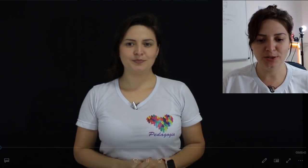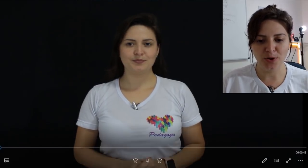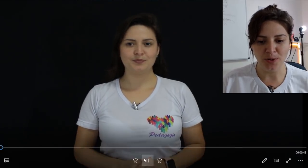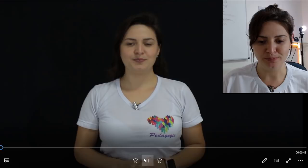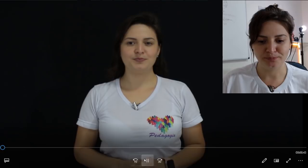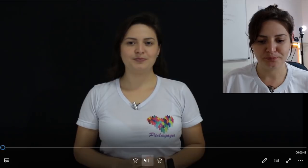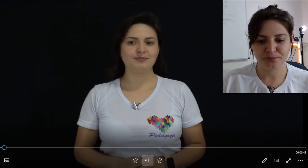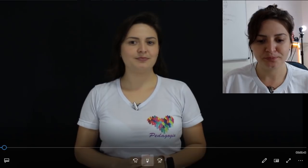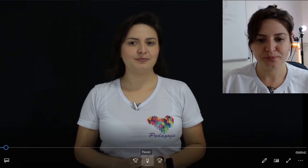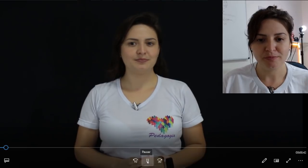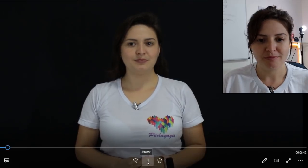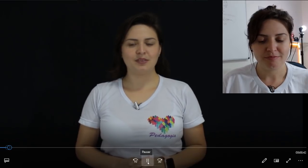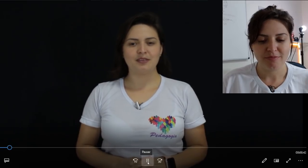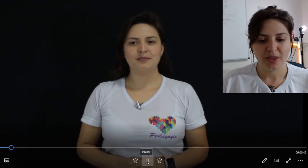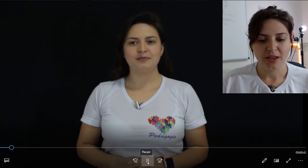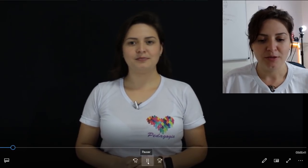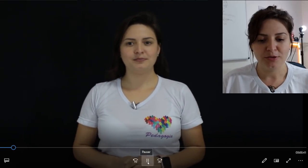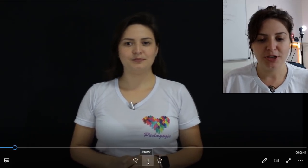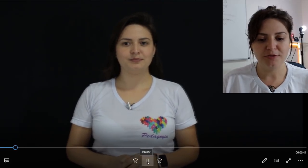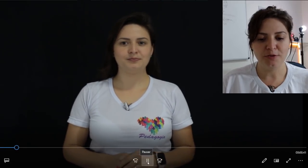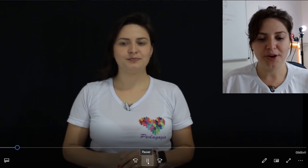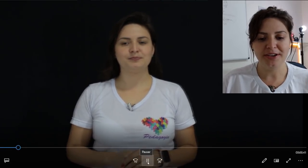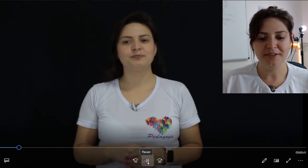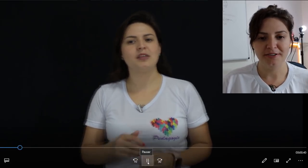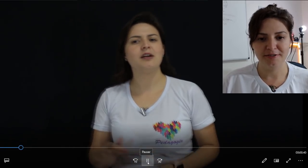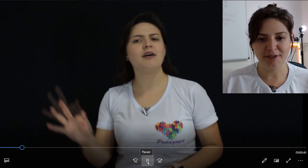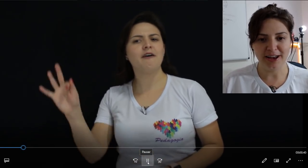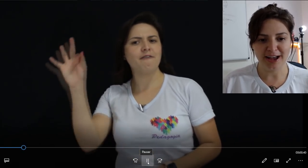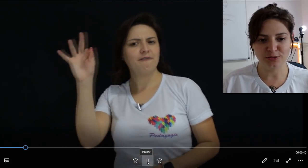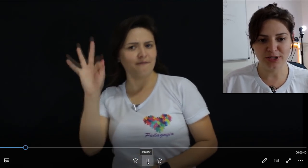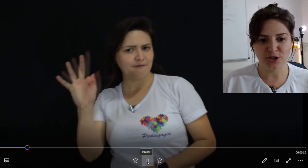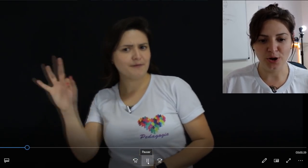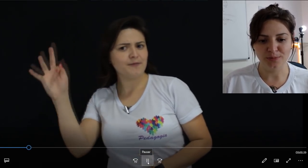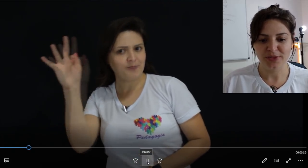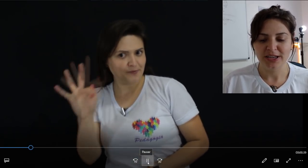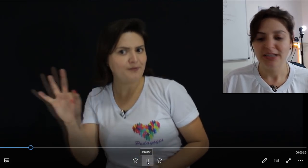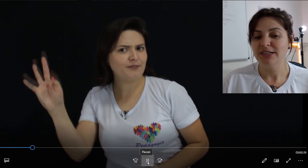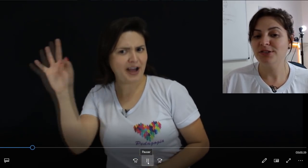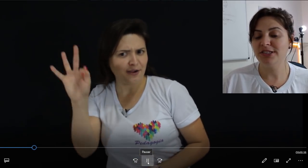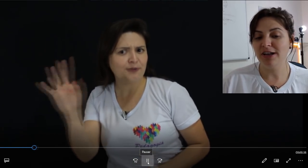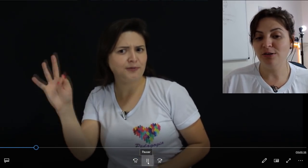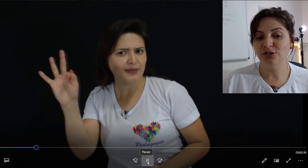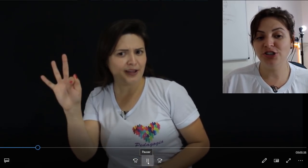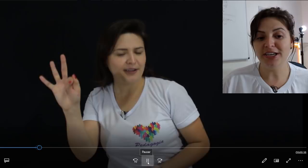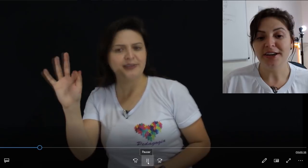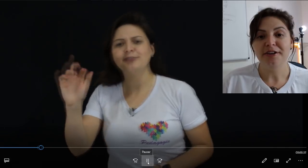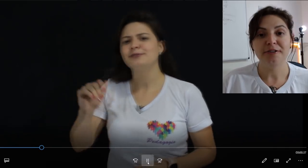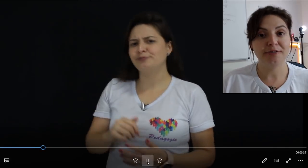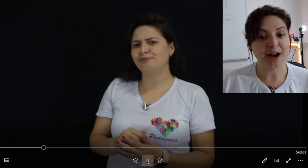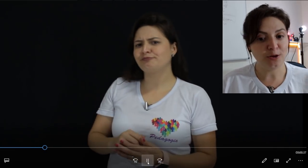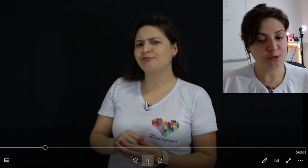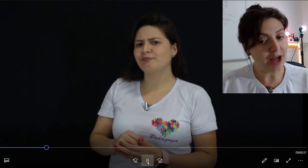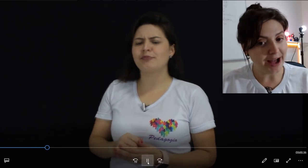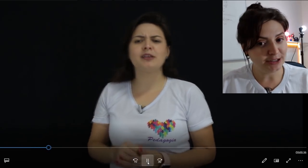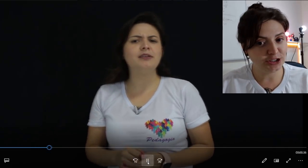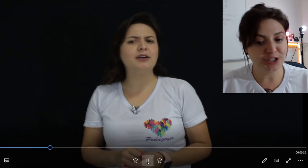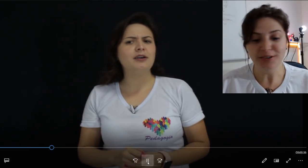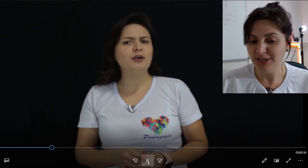ó, o que foi falado aqui, ó? Sinal de faculdade,